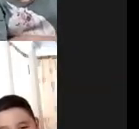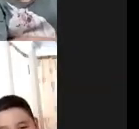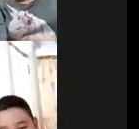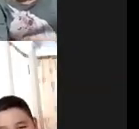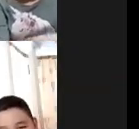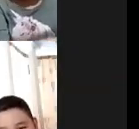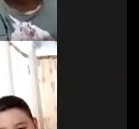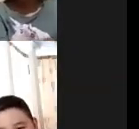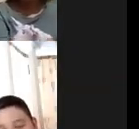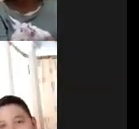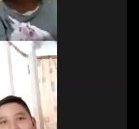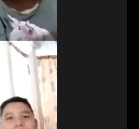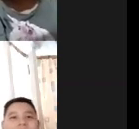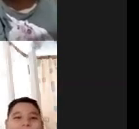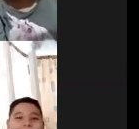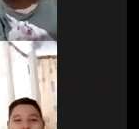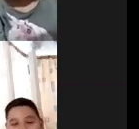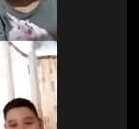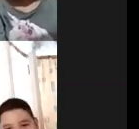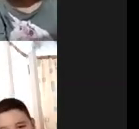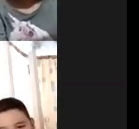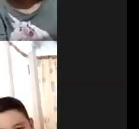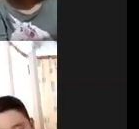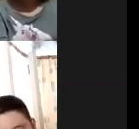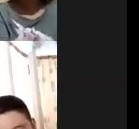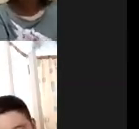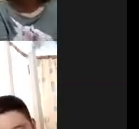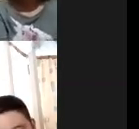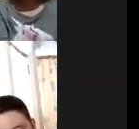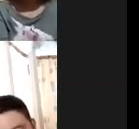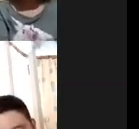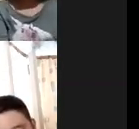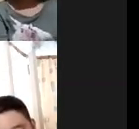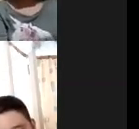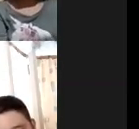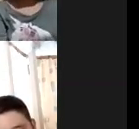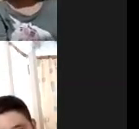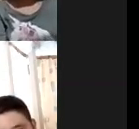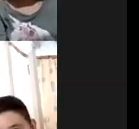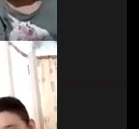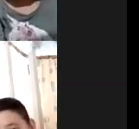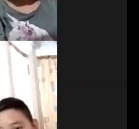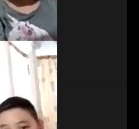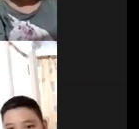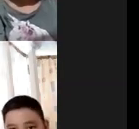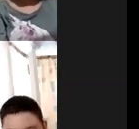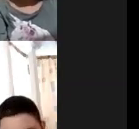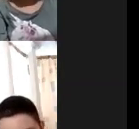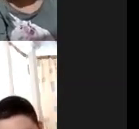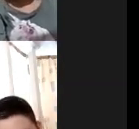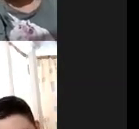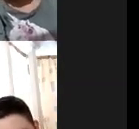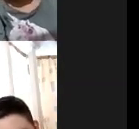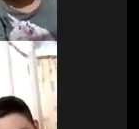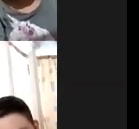Muy bien, pues misión cumplida. Muchas gracias. Que tengan un excelente fin de semana. Gracias por ser tan buenos. Muchas gracias por la